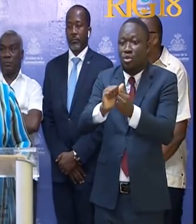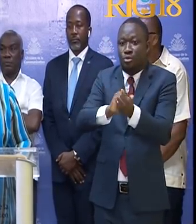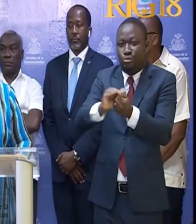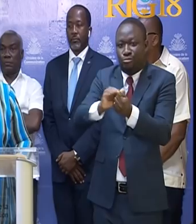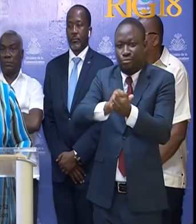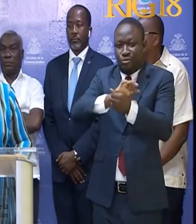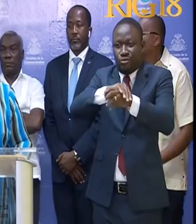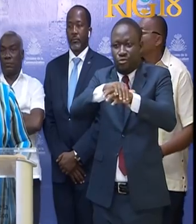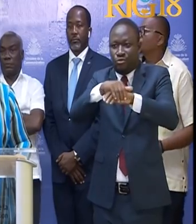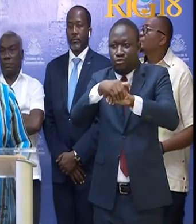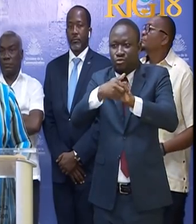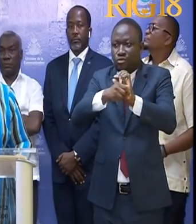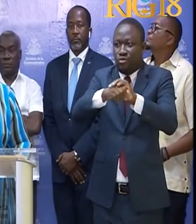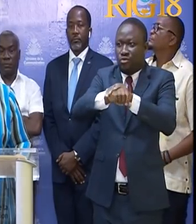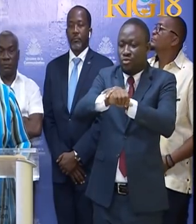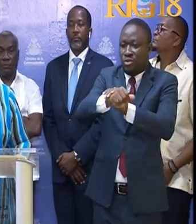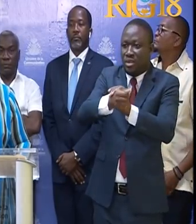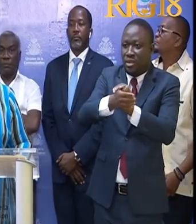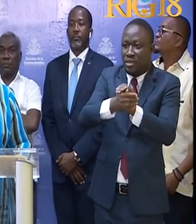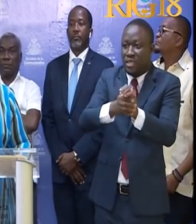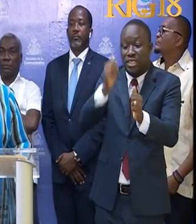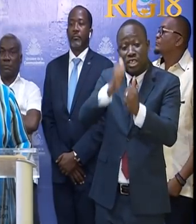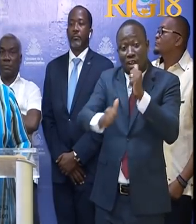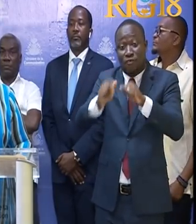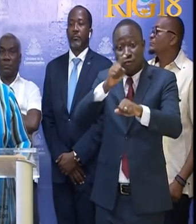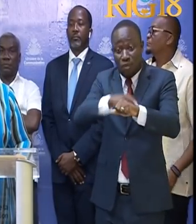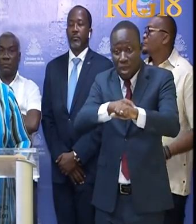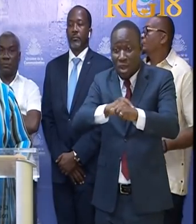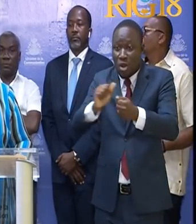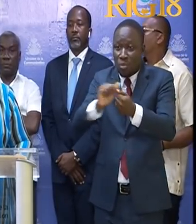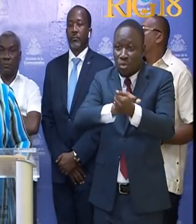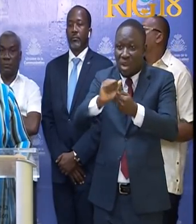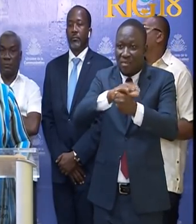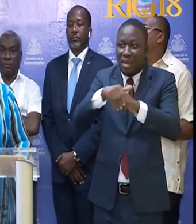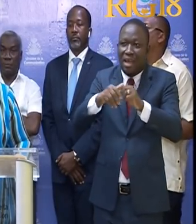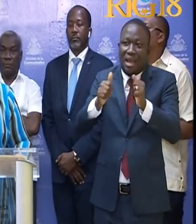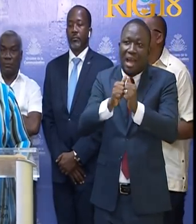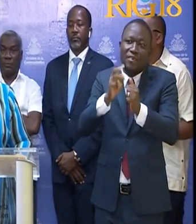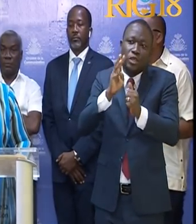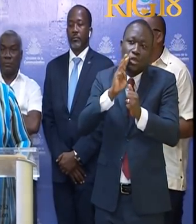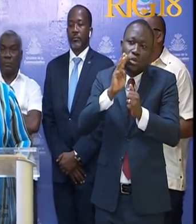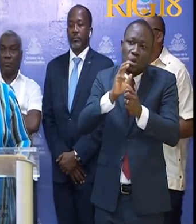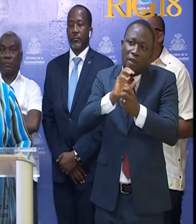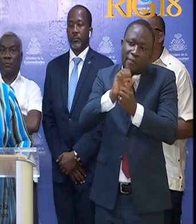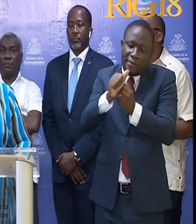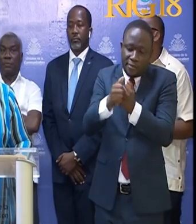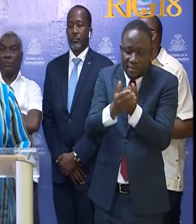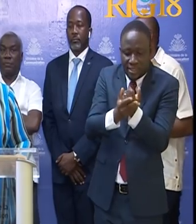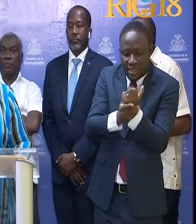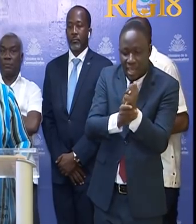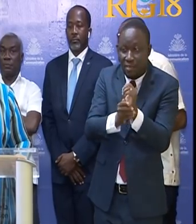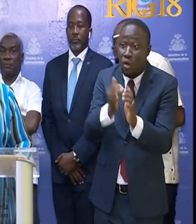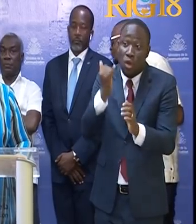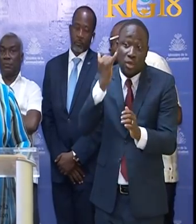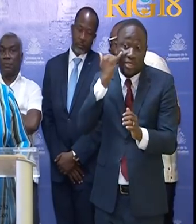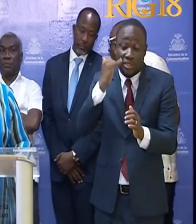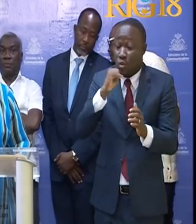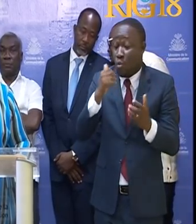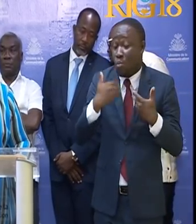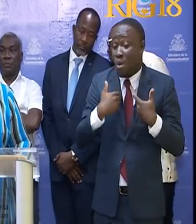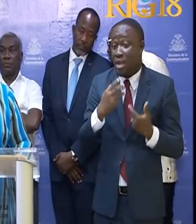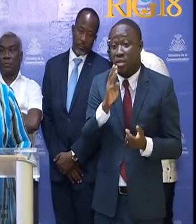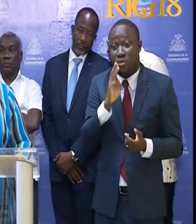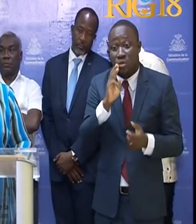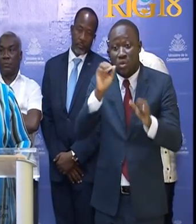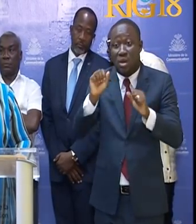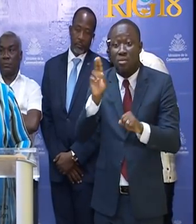mes mains. Donc, m'a dit laver mes mains de temps en temps avec de l'eau et savon. Et si nous pas gain de l'eau avec savon,